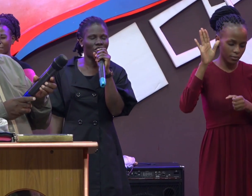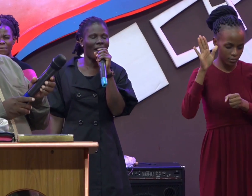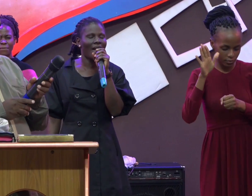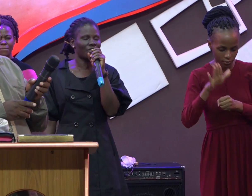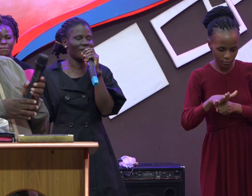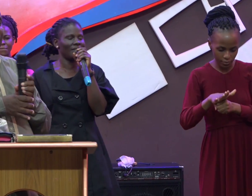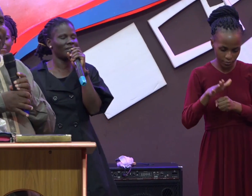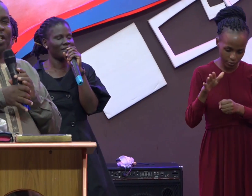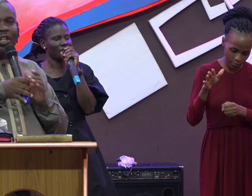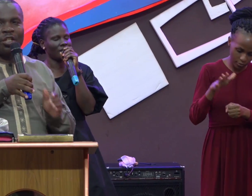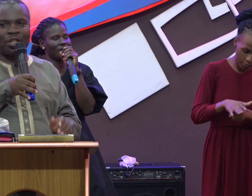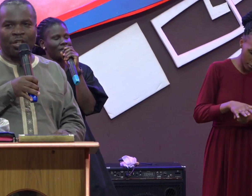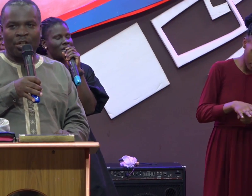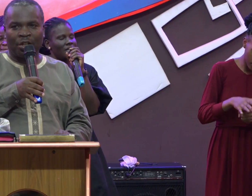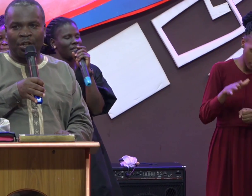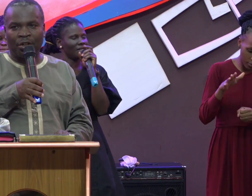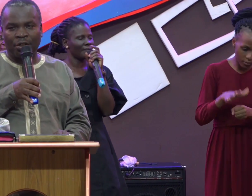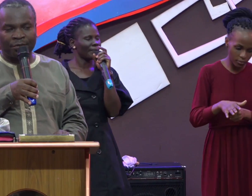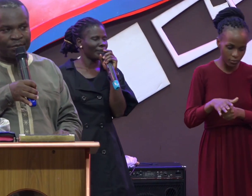chisa chachinji